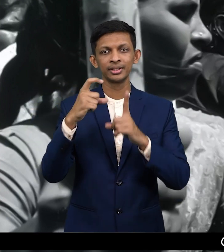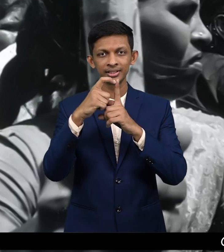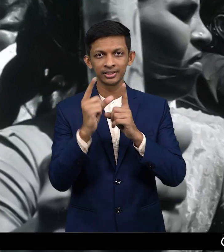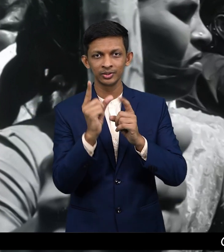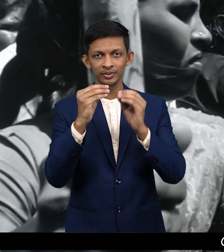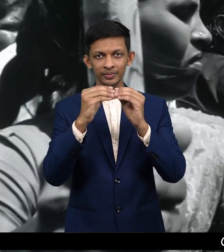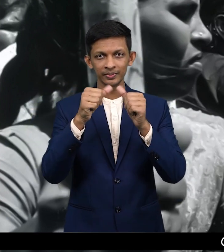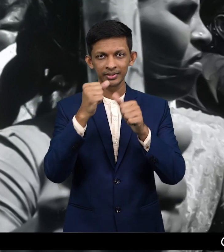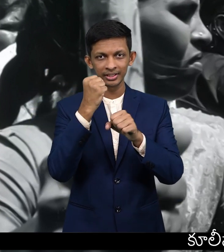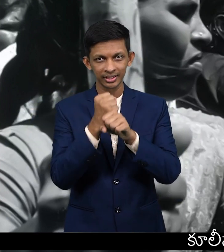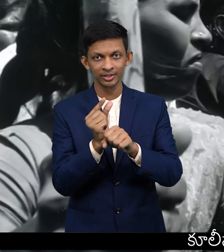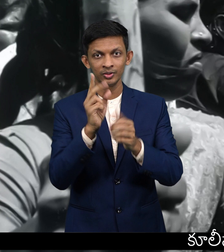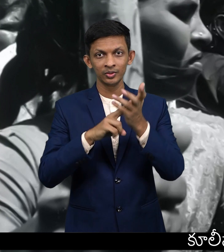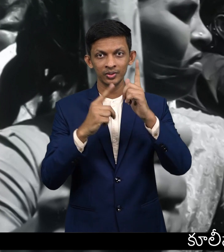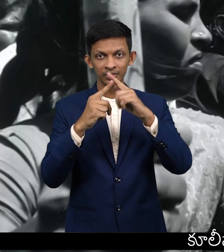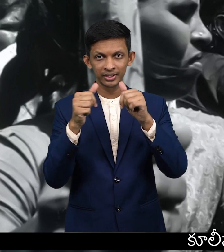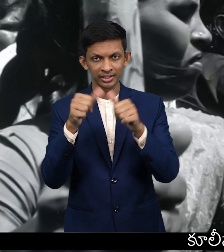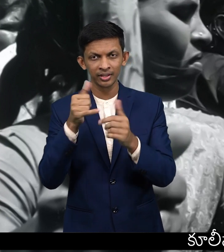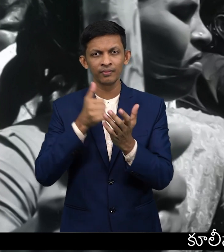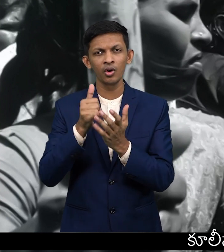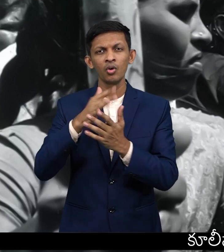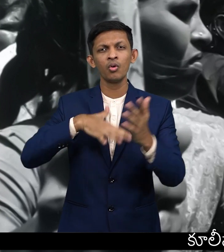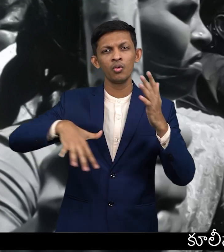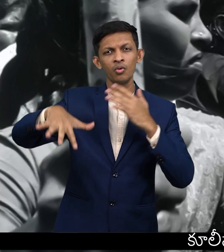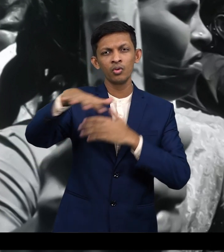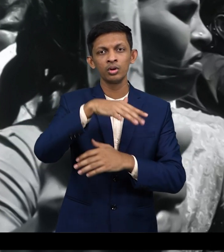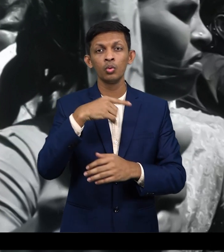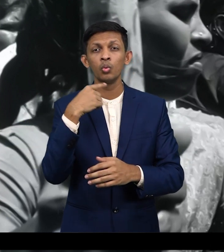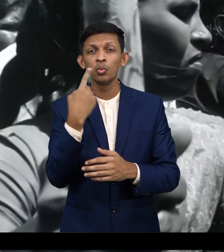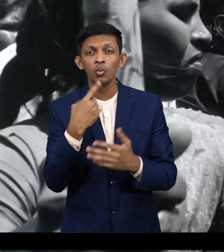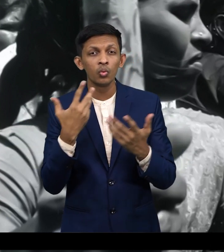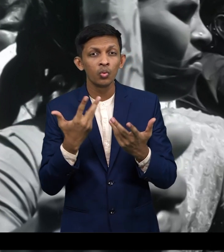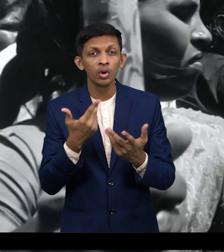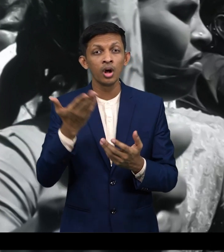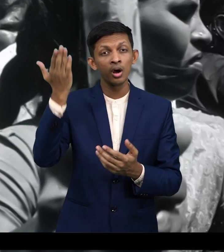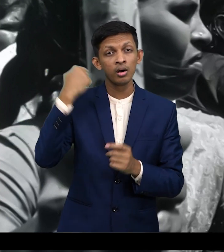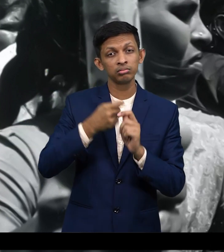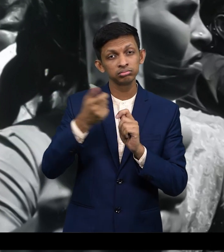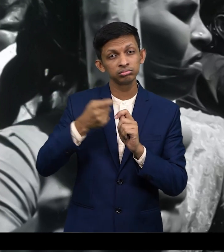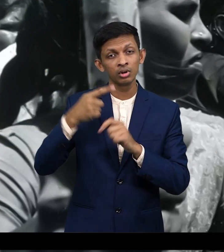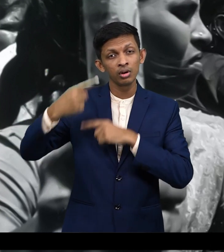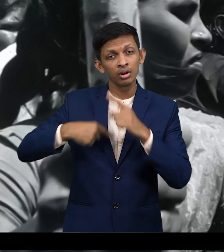దూబగుంట గ్రామంలో కూలీనాలీ చేసుకునే మహిళలను వారి భర్తలు కళ్ళు,